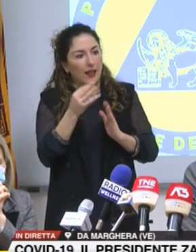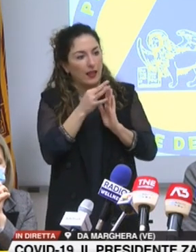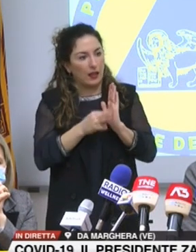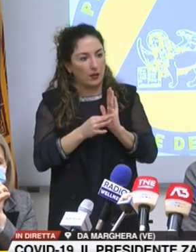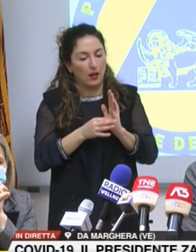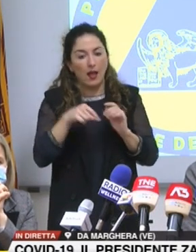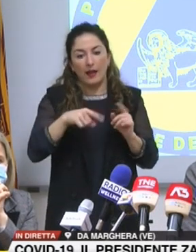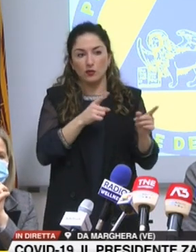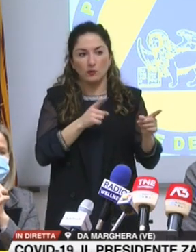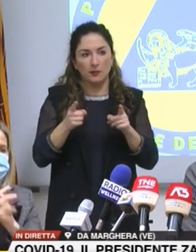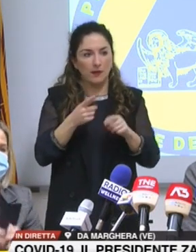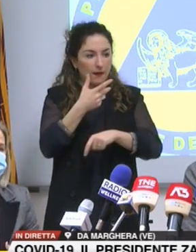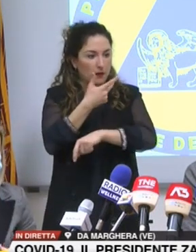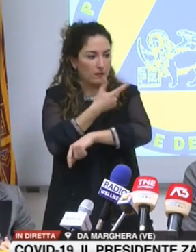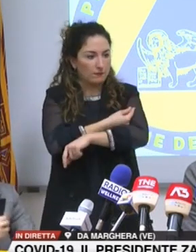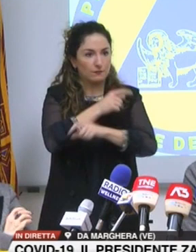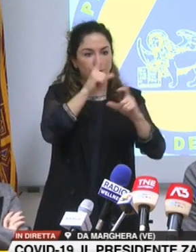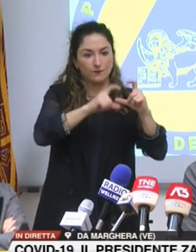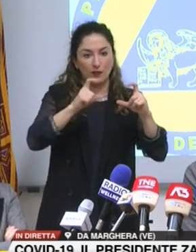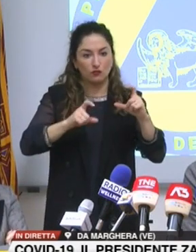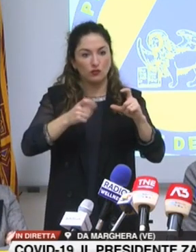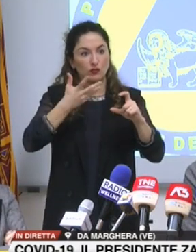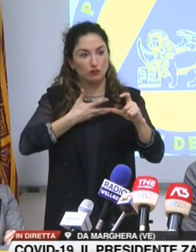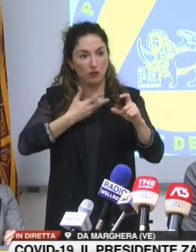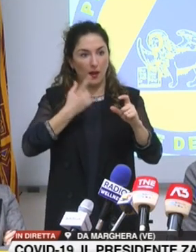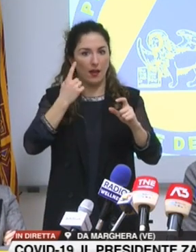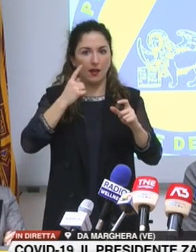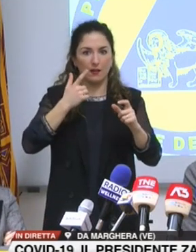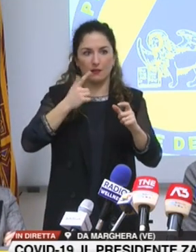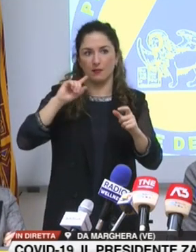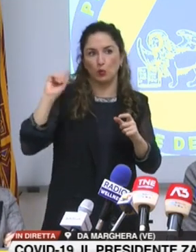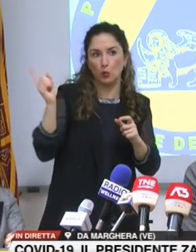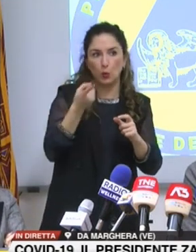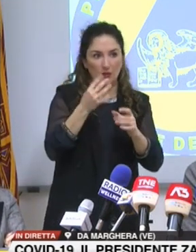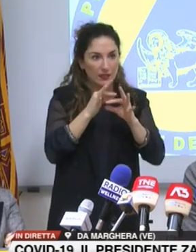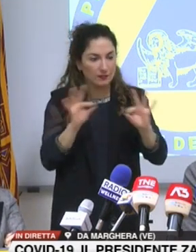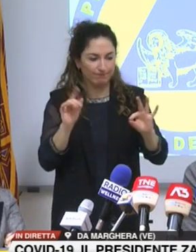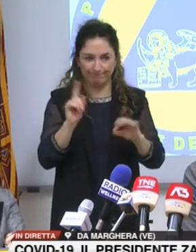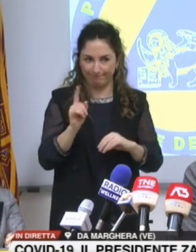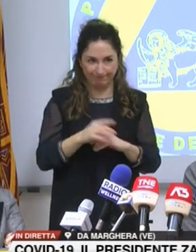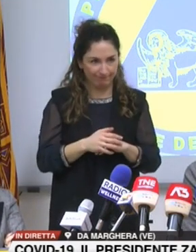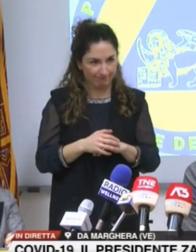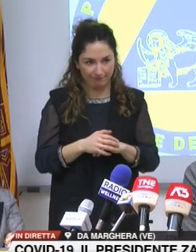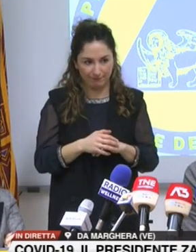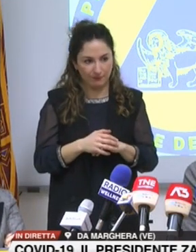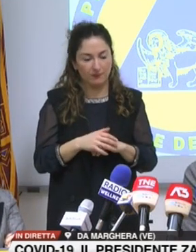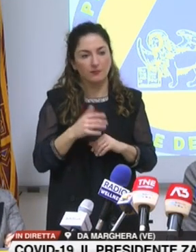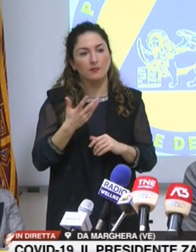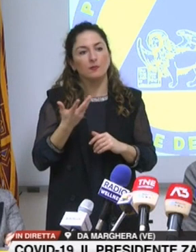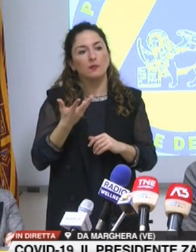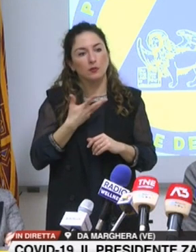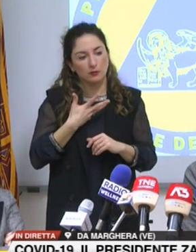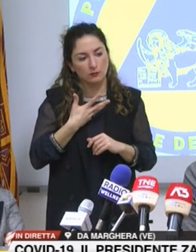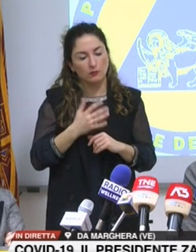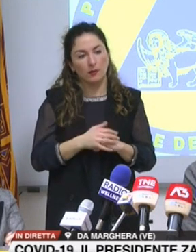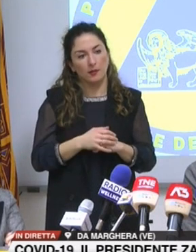per tutti, questo è innegabile. L'ente regolatore, prima EMA e poi AIFA, per quanto riguarda gli europei e quindi gli